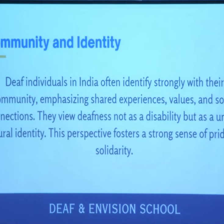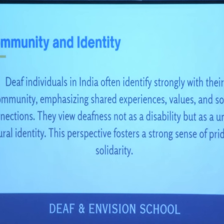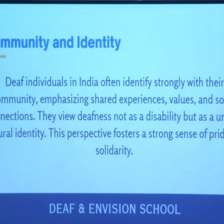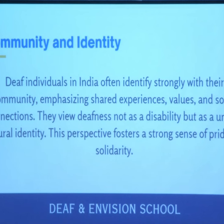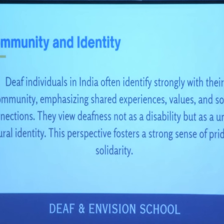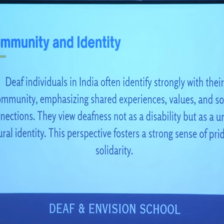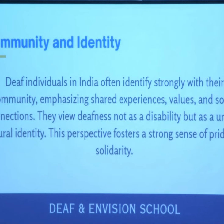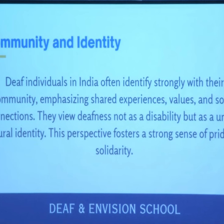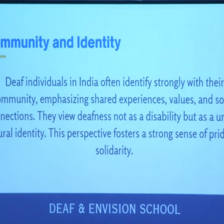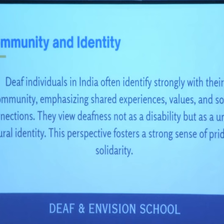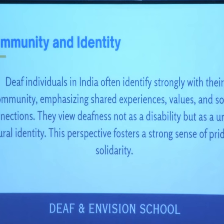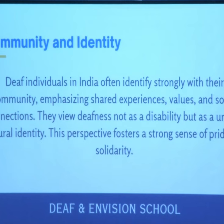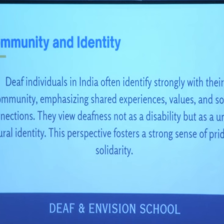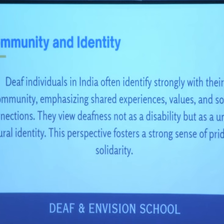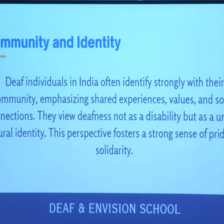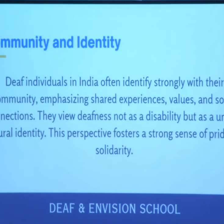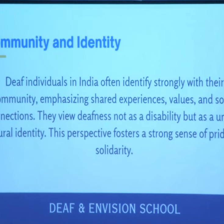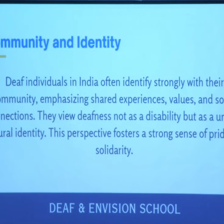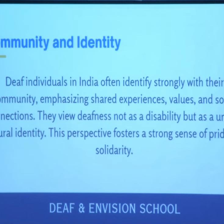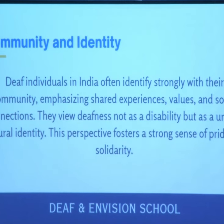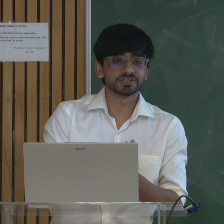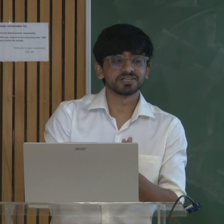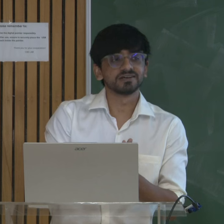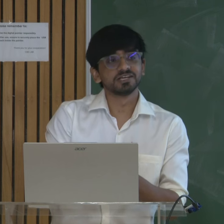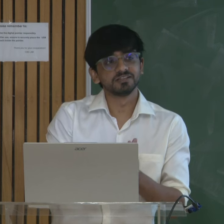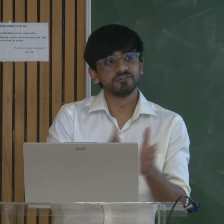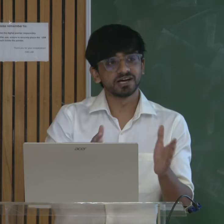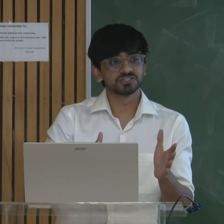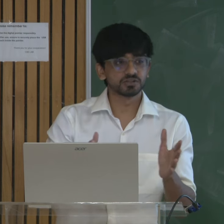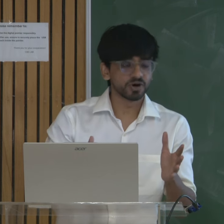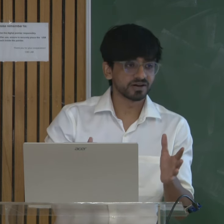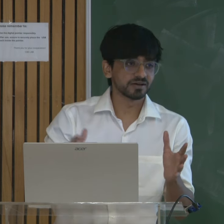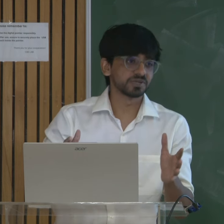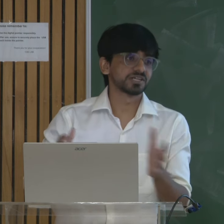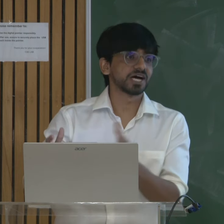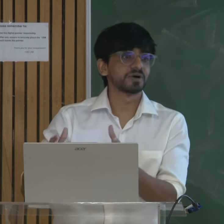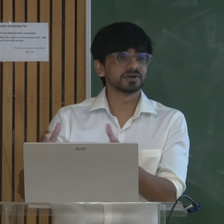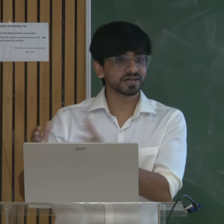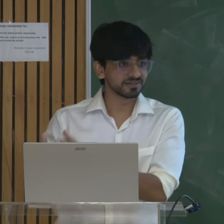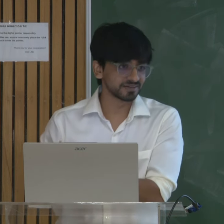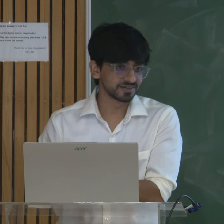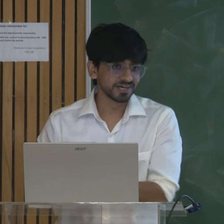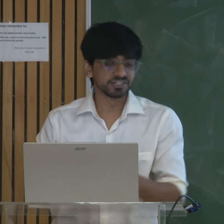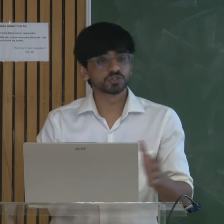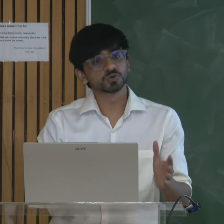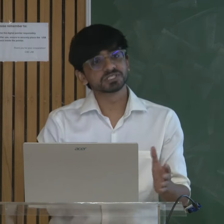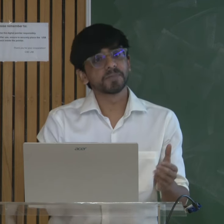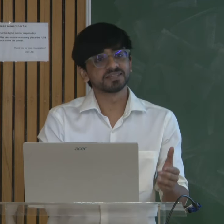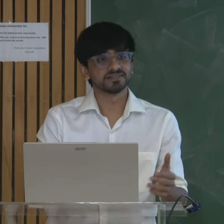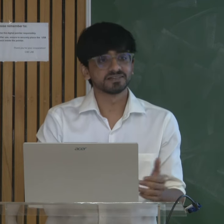दैट, वेन दीज किड्स मेक अचार पापड़, दे पुट अ बैनर ओवर देयर, दिव्यांग जन द्वारा निर्मित अचार पापड़ खरीदें. दिस शोज सिंपैथी.